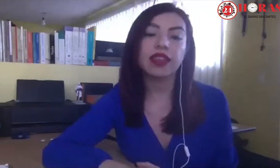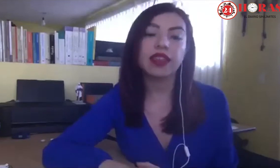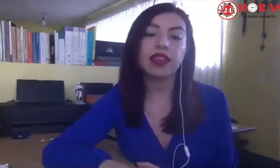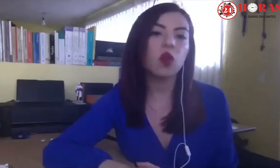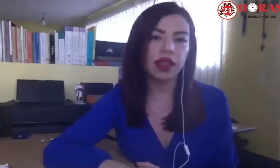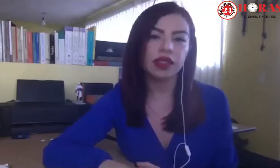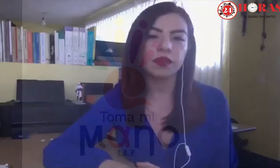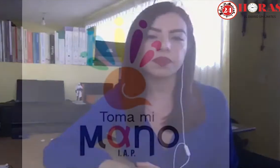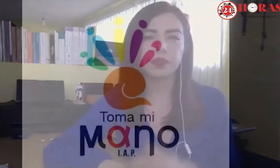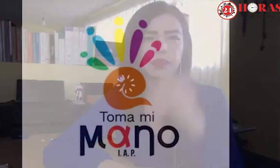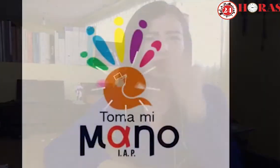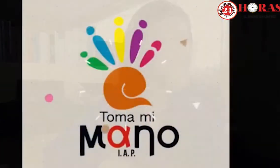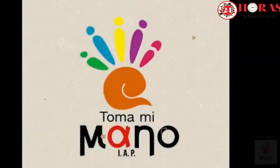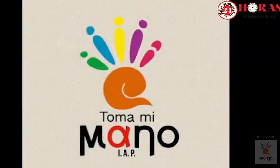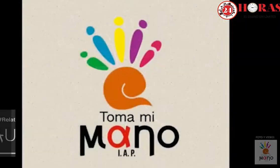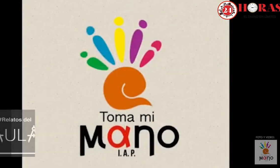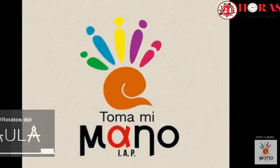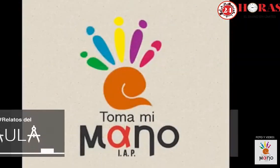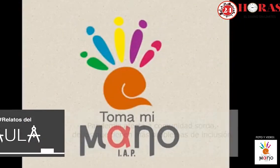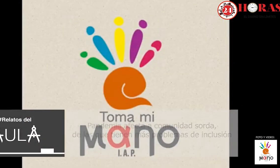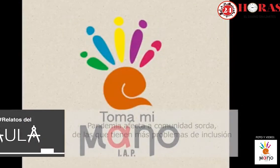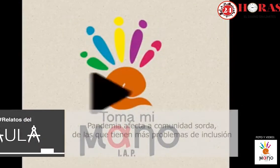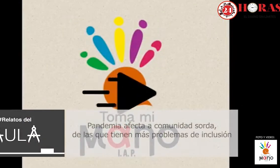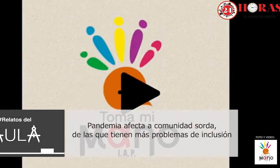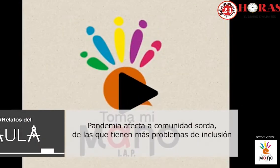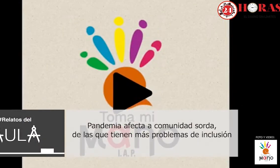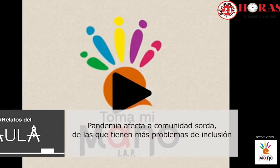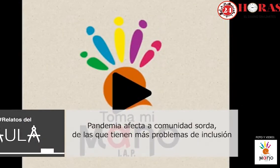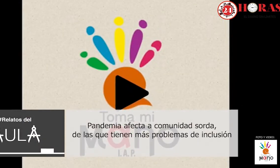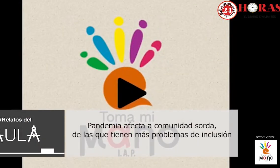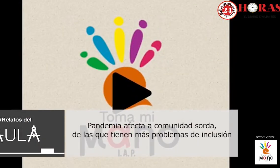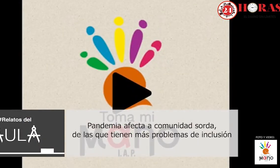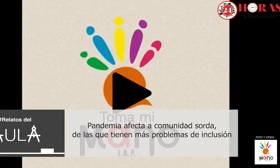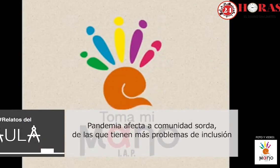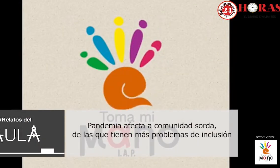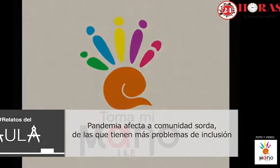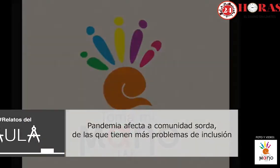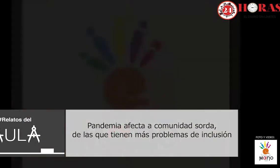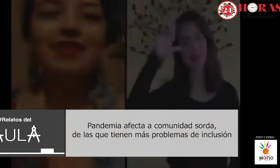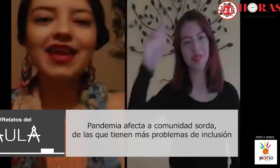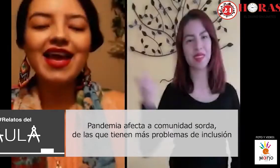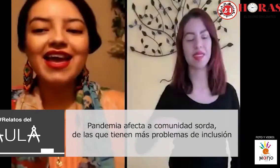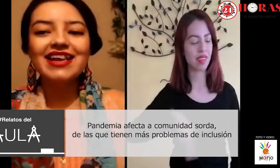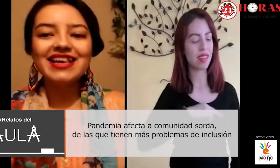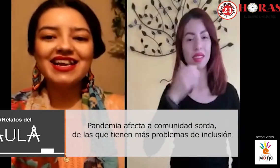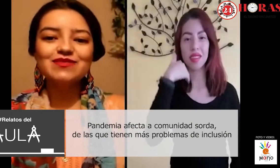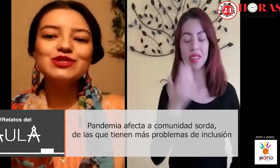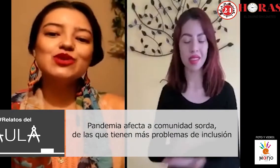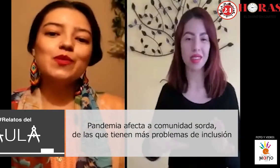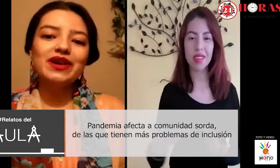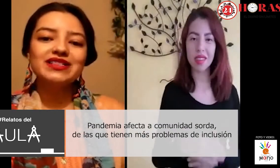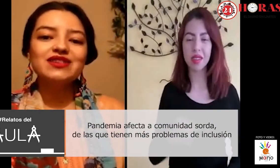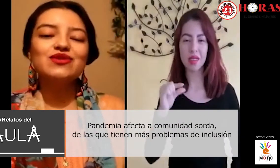adecuadas. Con el objetivo de que este grupo pueda tener un acceso a la lengua de señas, la institución de